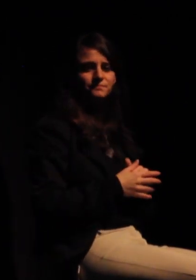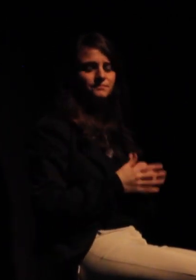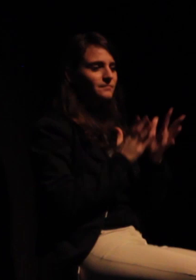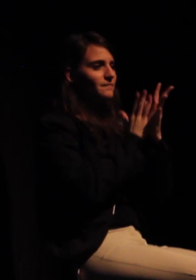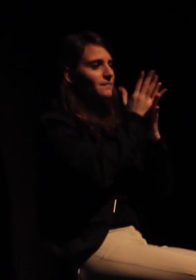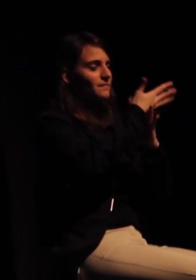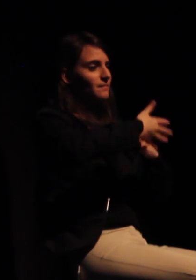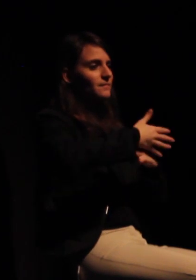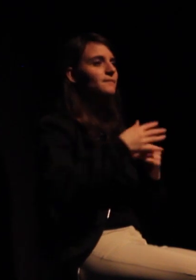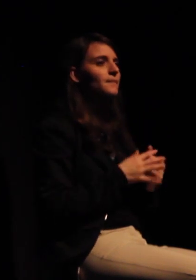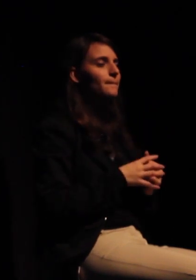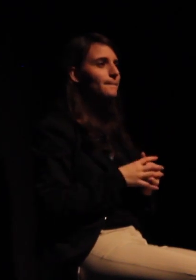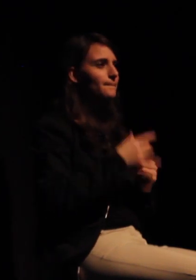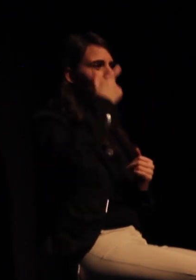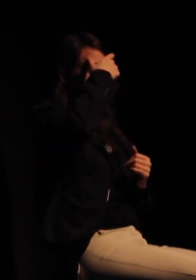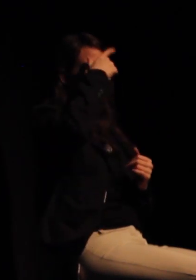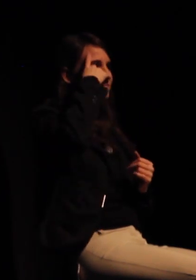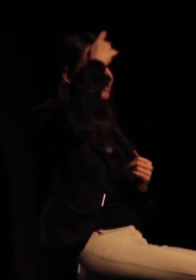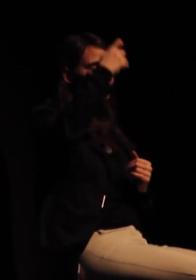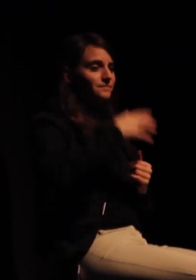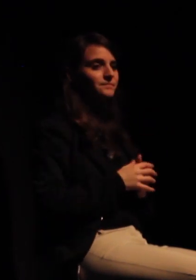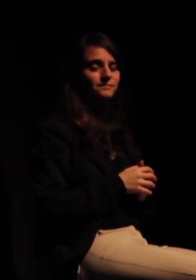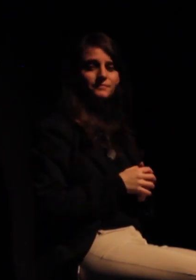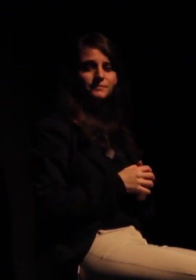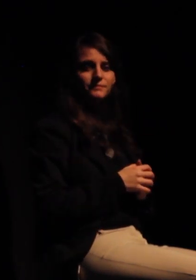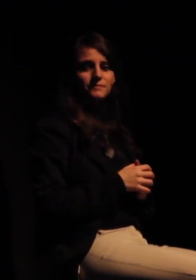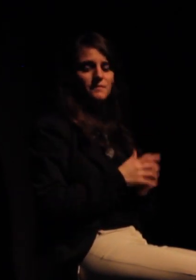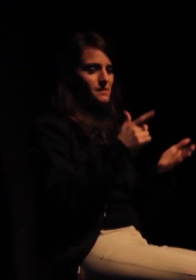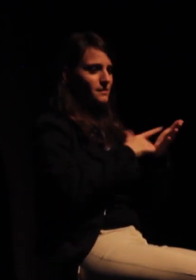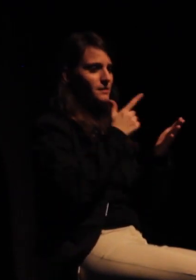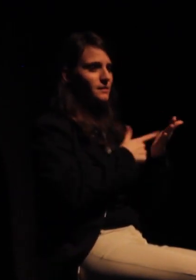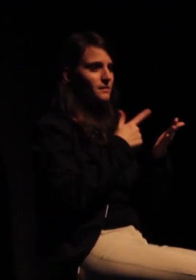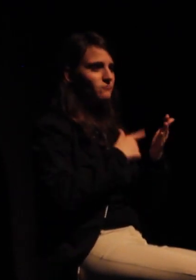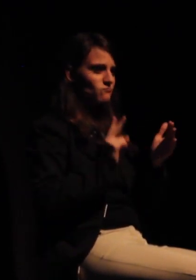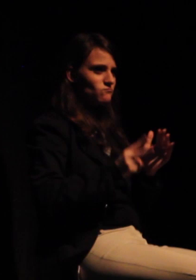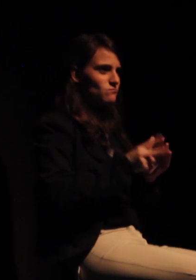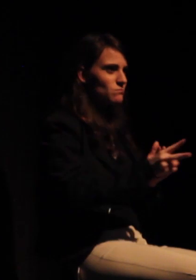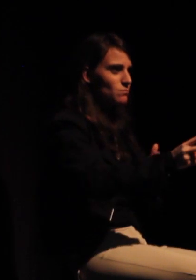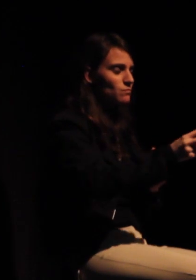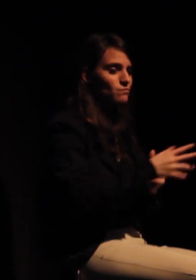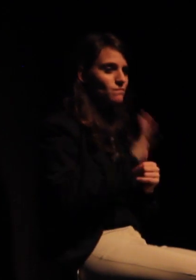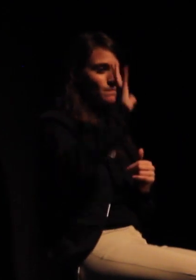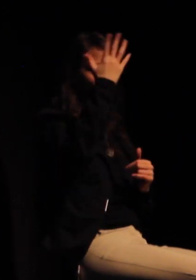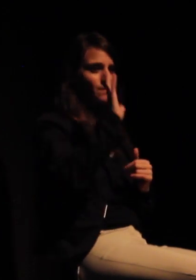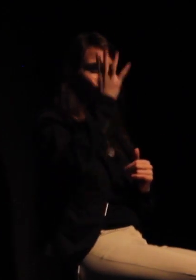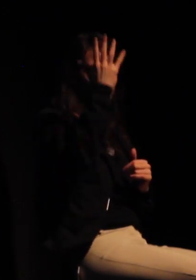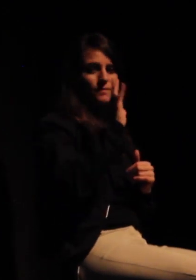através da sua cabeça. Não é um livro que tem assim uma sequência que vai